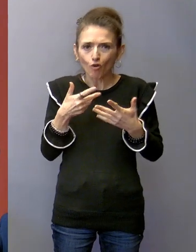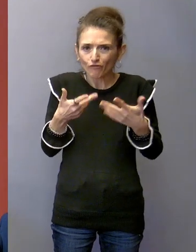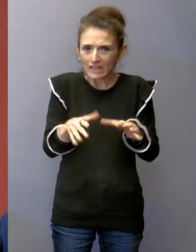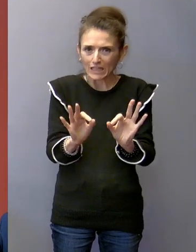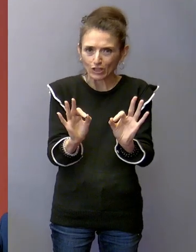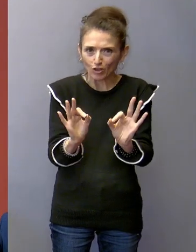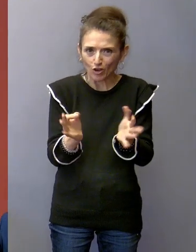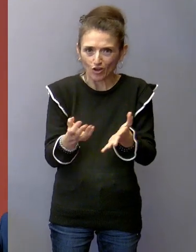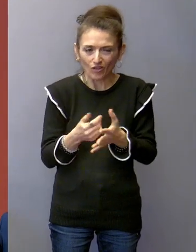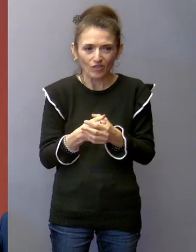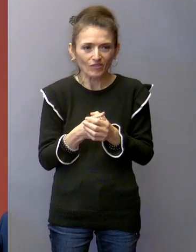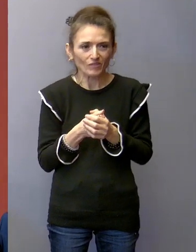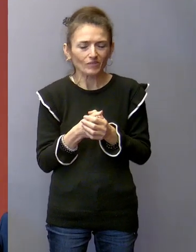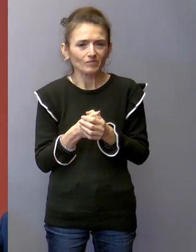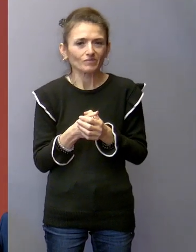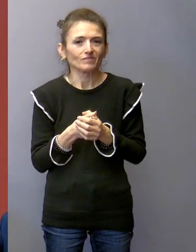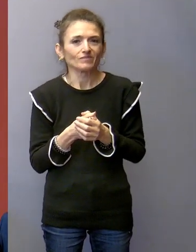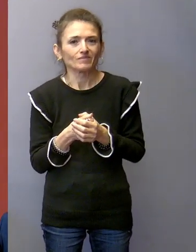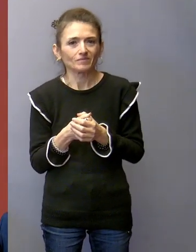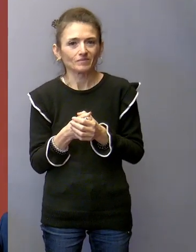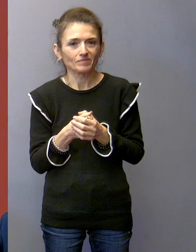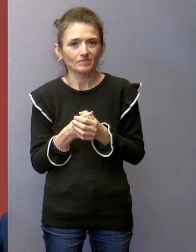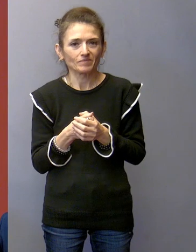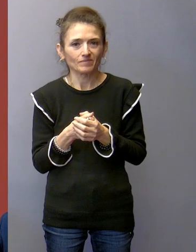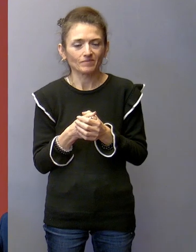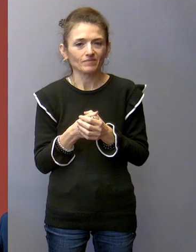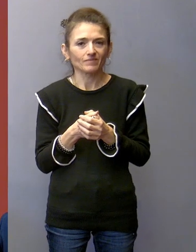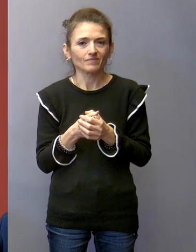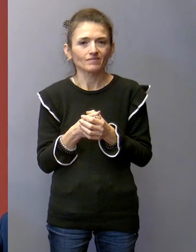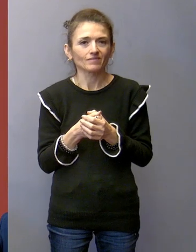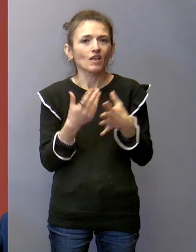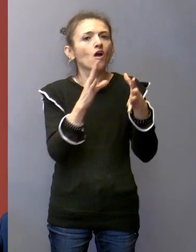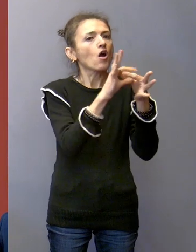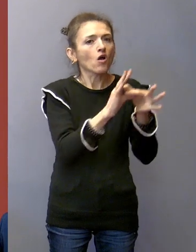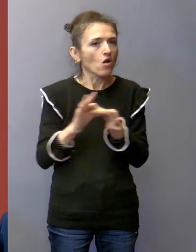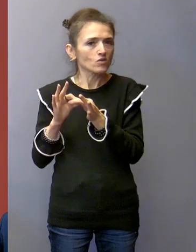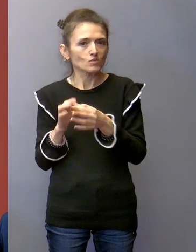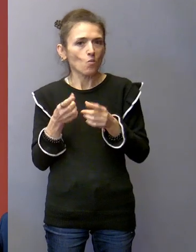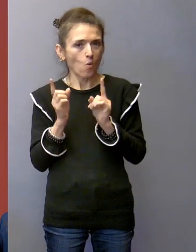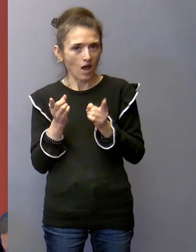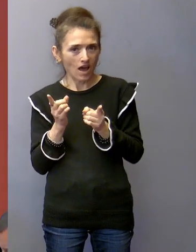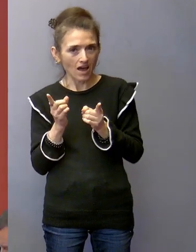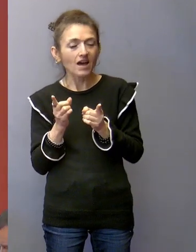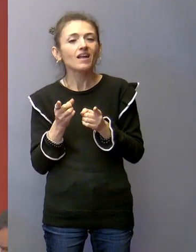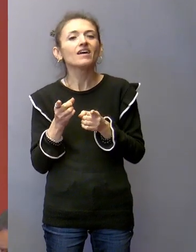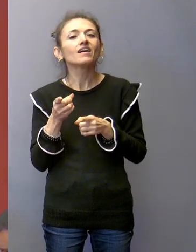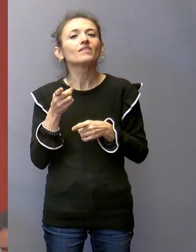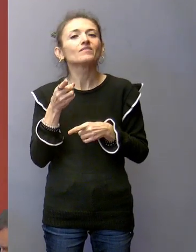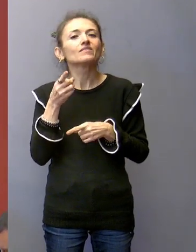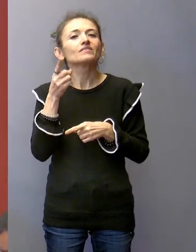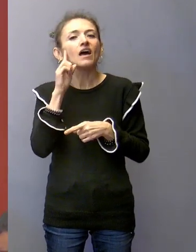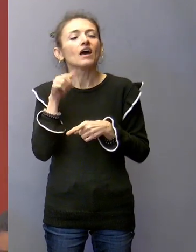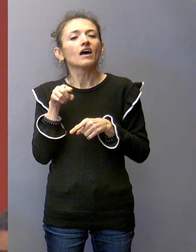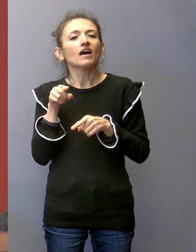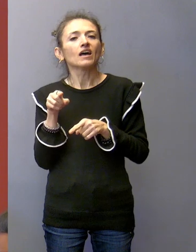è sono anche ignorante Sì un segugio è e forse si semplifichiamo Analogamente a quello